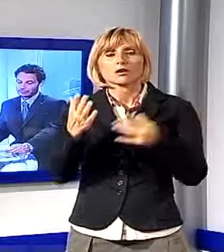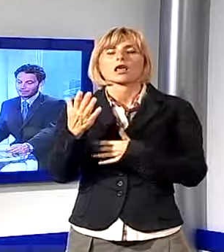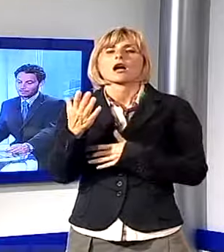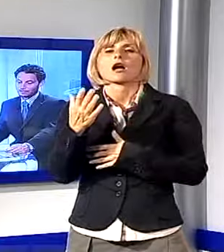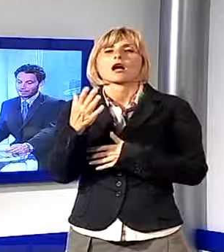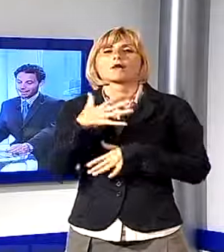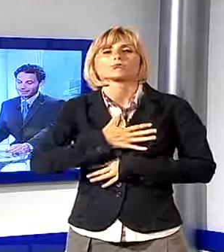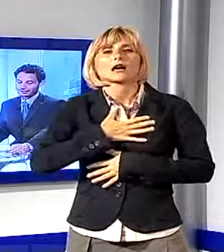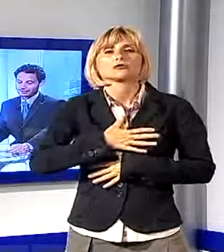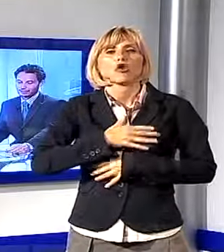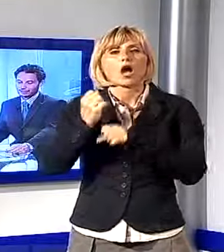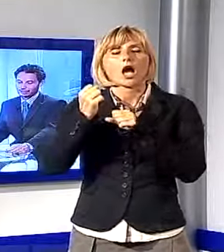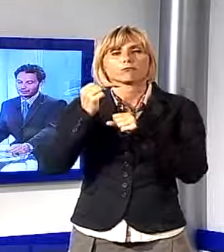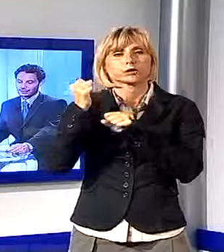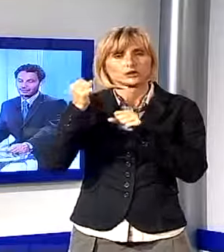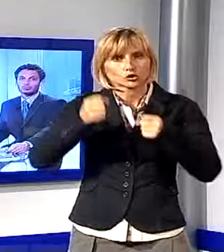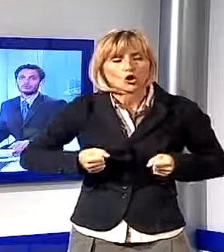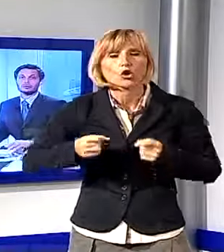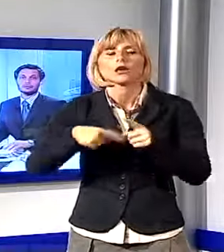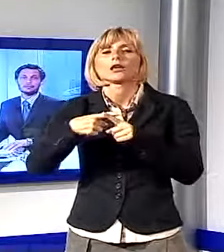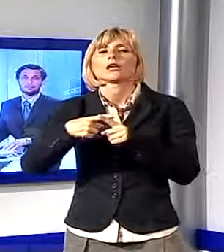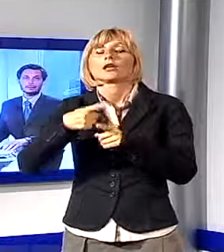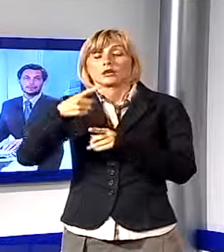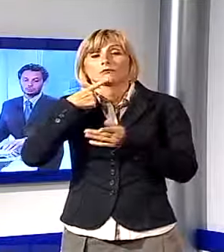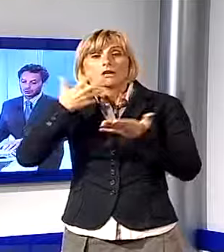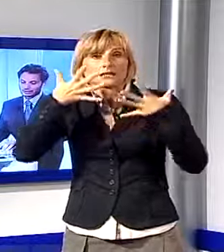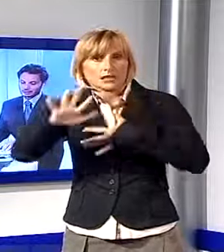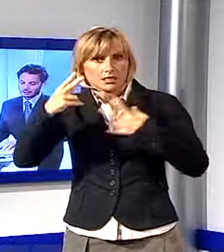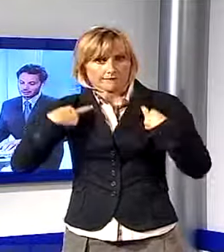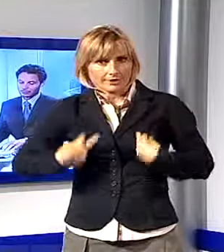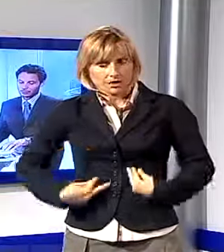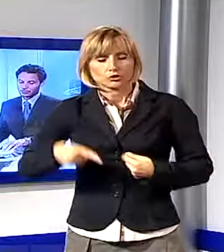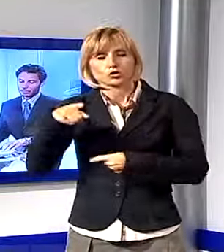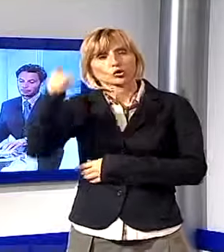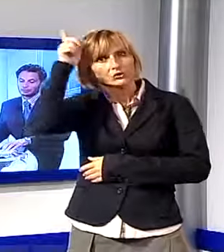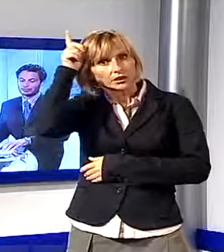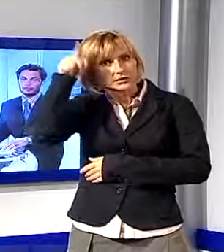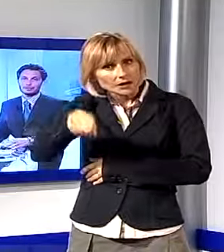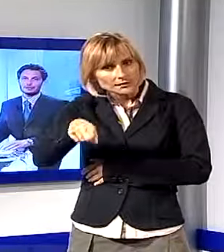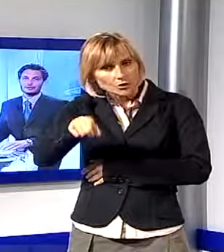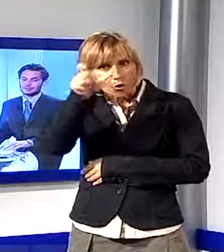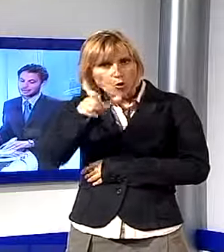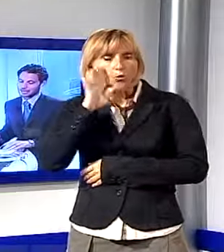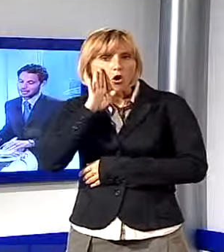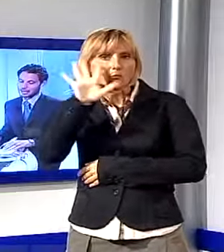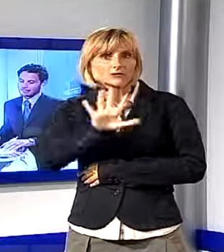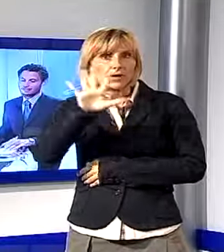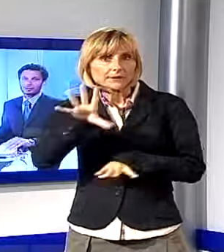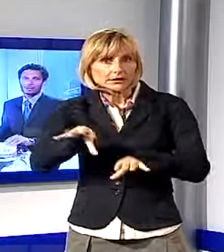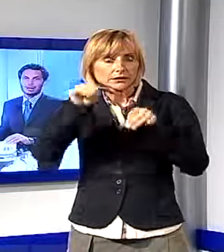bagno Manè, gli ha salvato la vita. Le conduzioni del turista tedesco, in un primo momento apparse disperate, sembrano